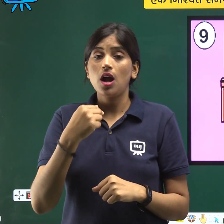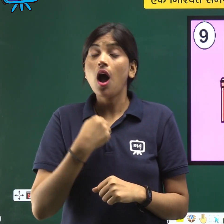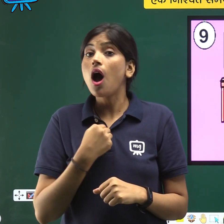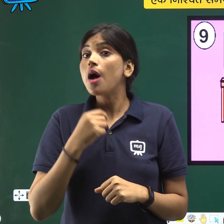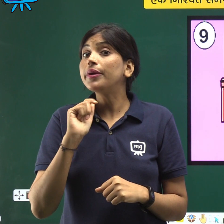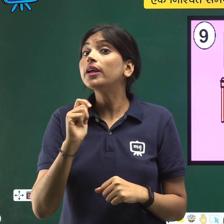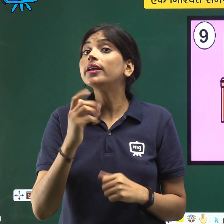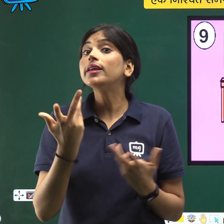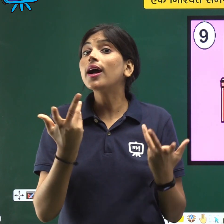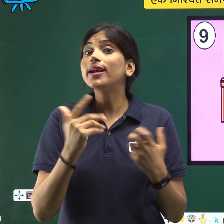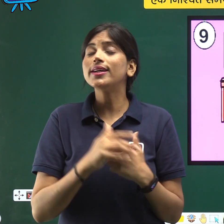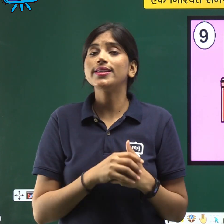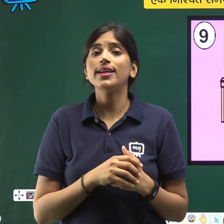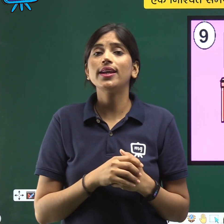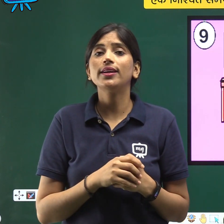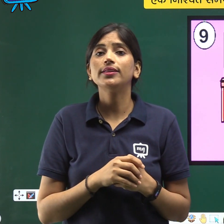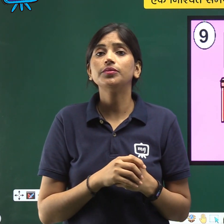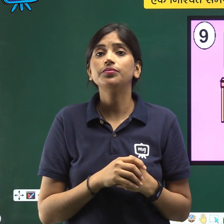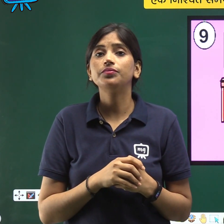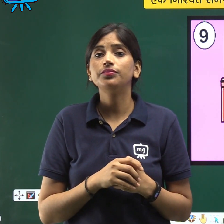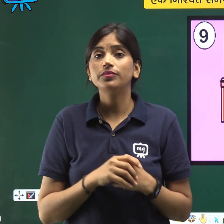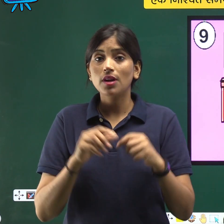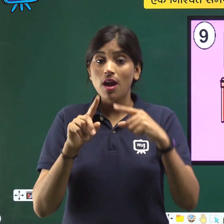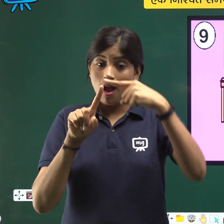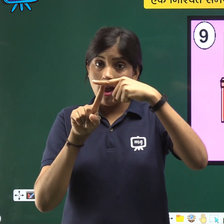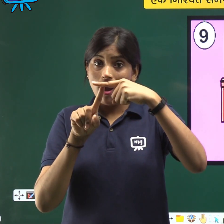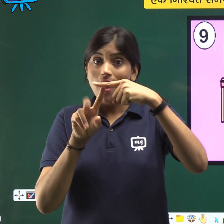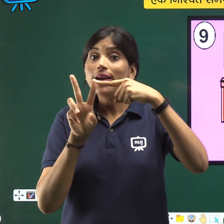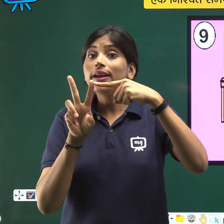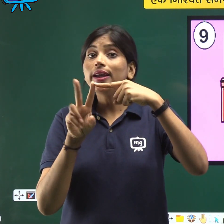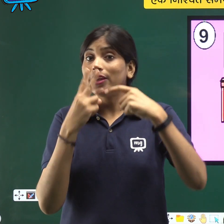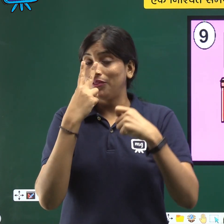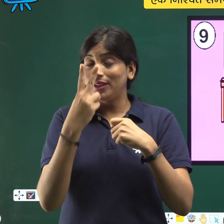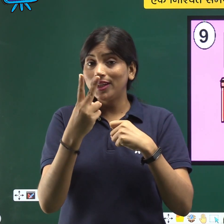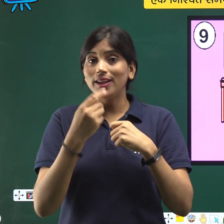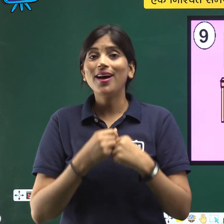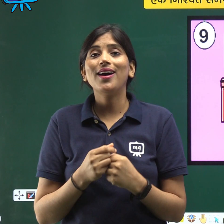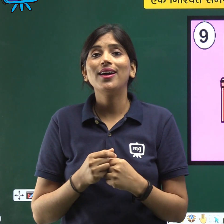हमें क्या करना चाहिए? टीवी देखना।